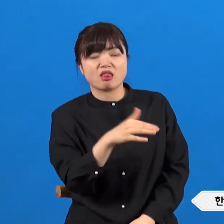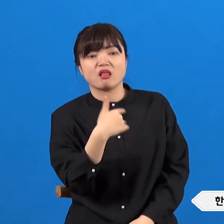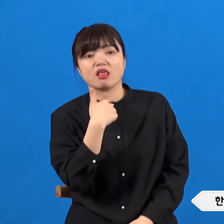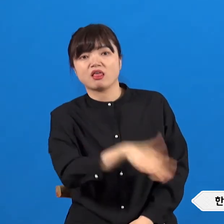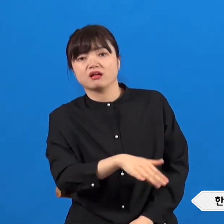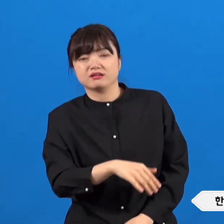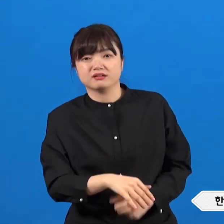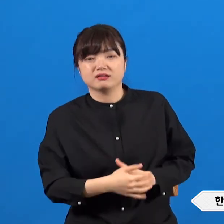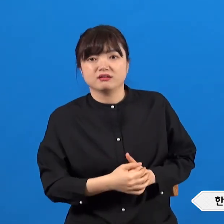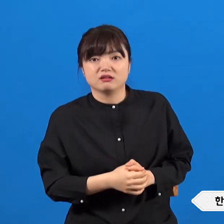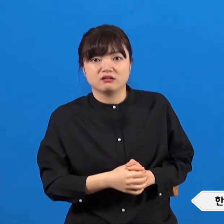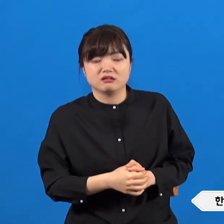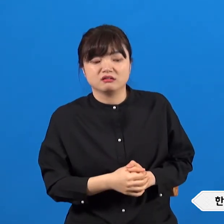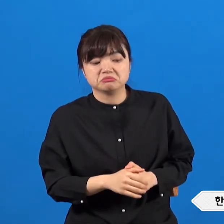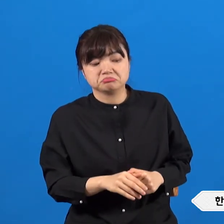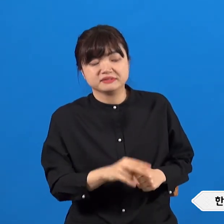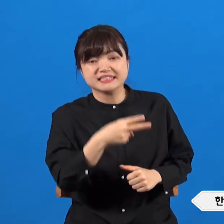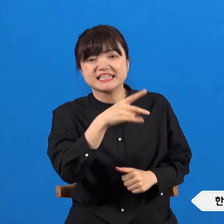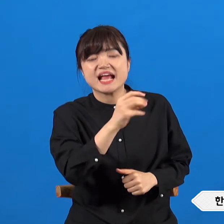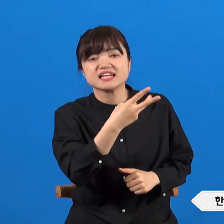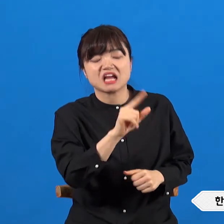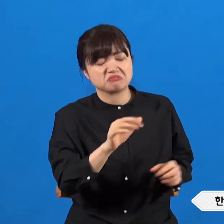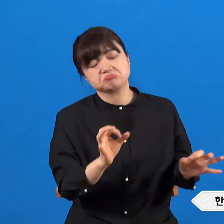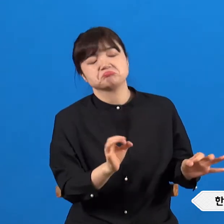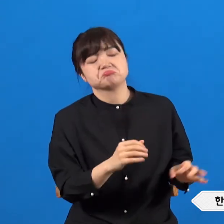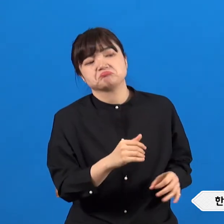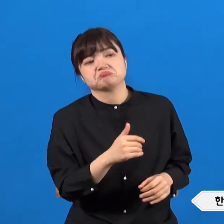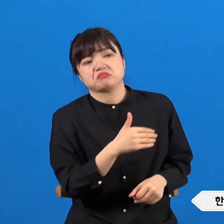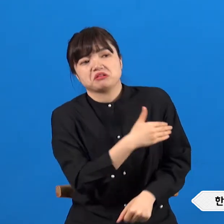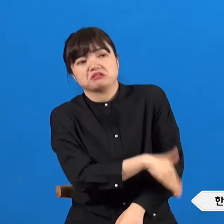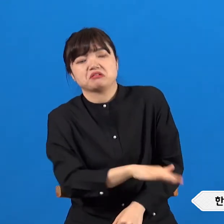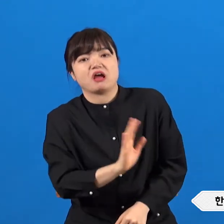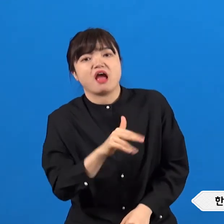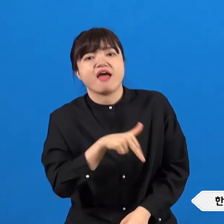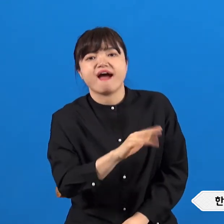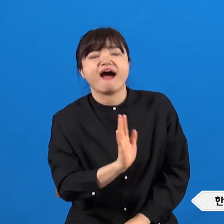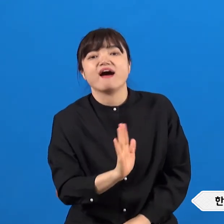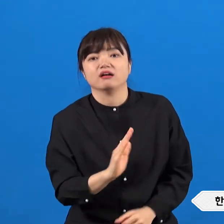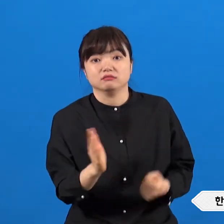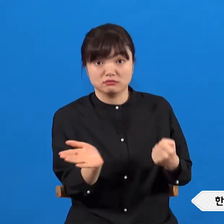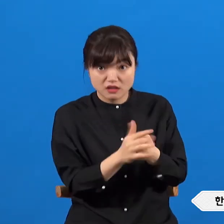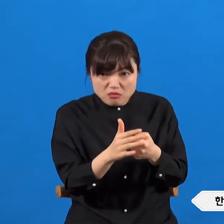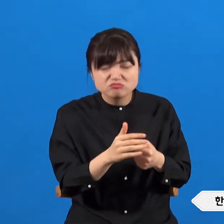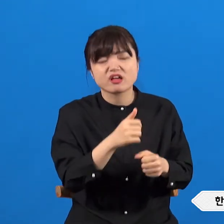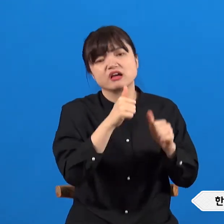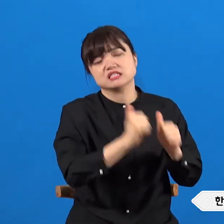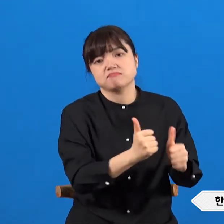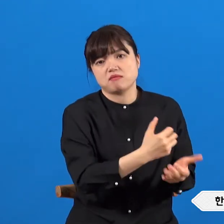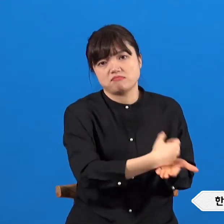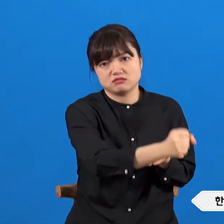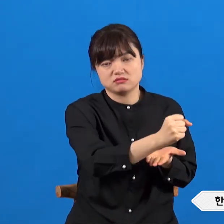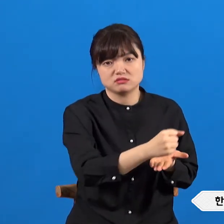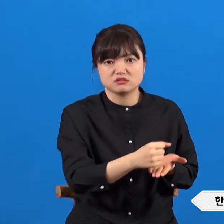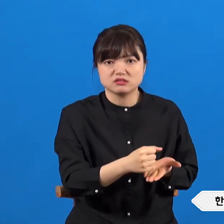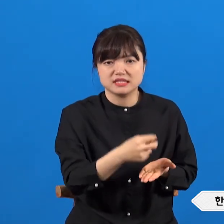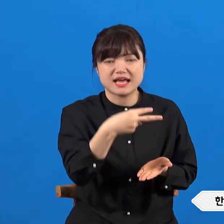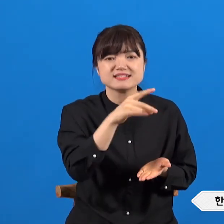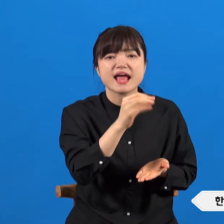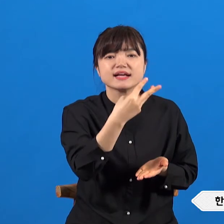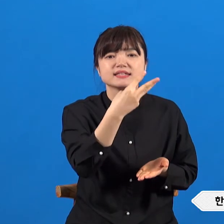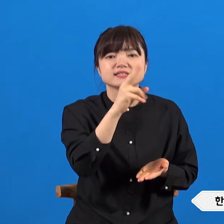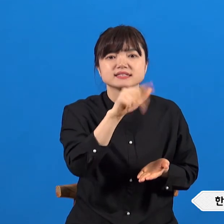않았습니다. 다 생략해버렸습니다. 그래서 심판받는 것입니다. 생략의 죄